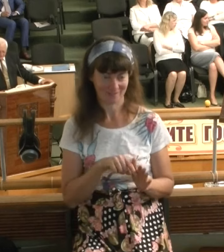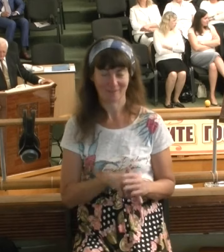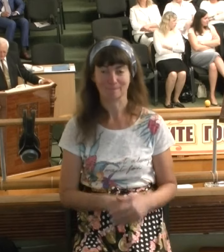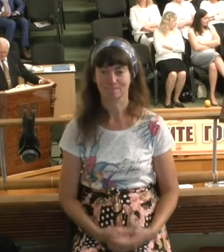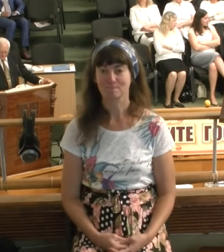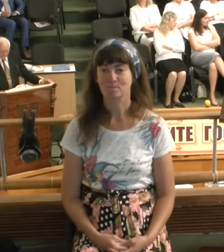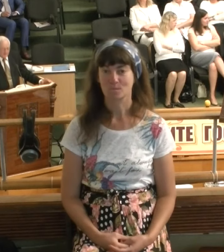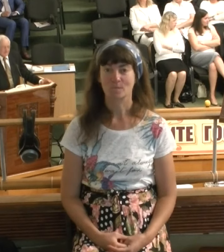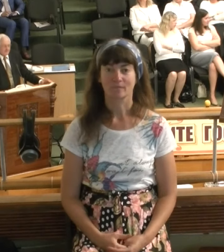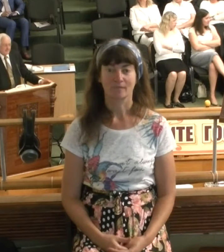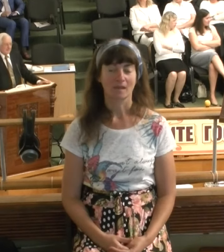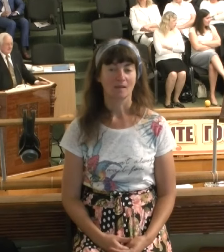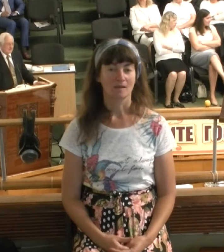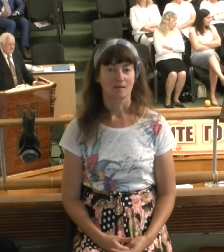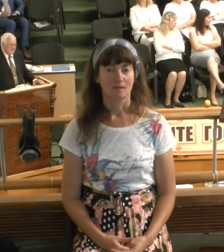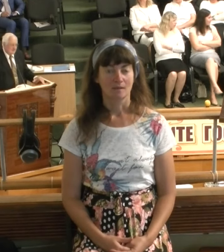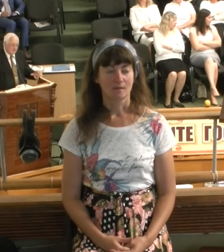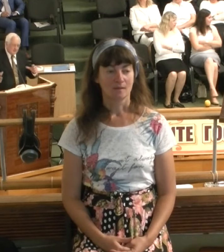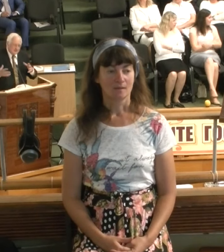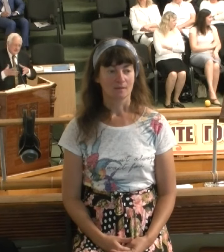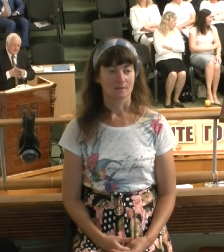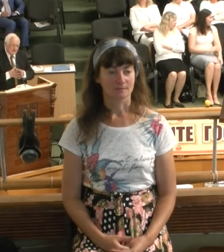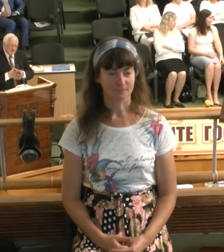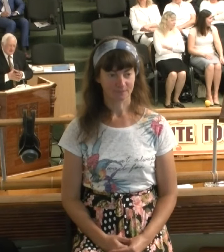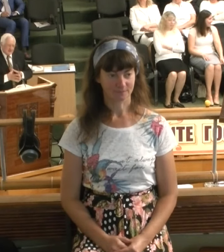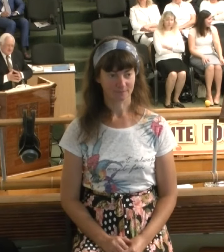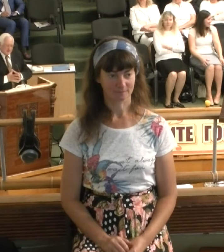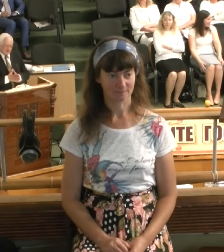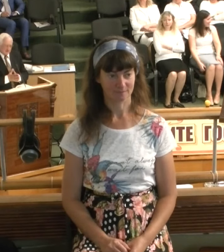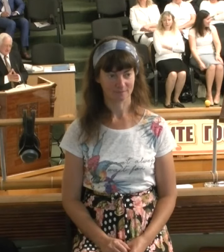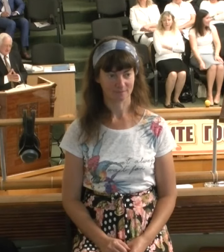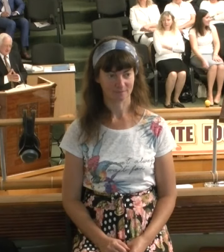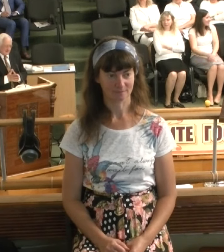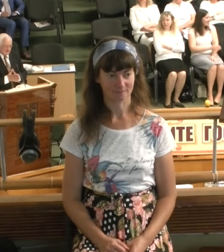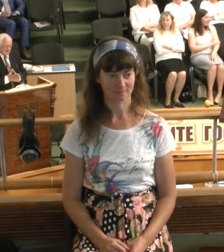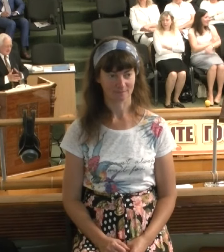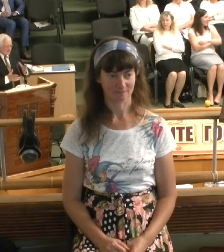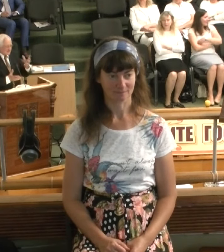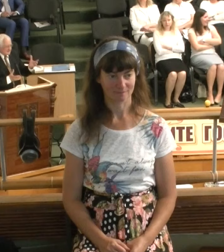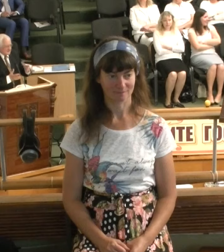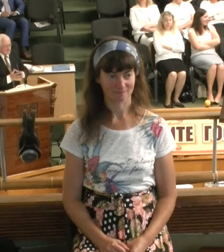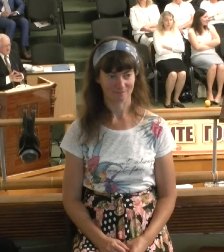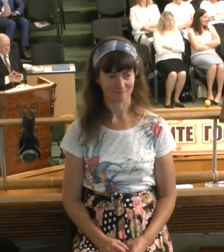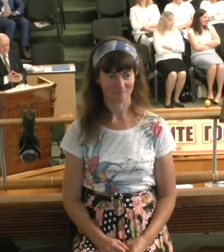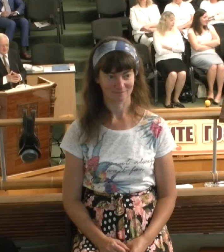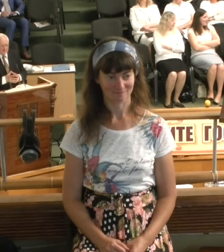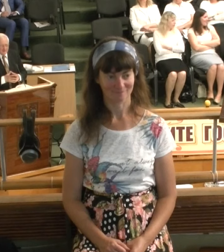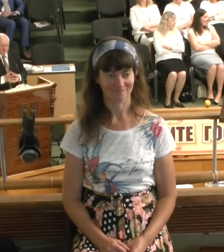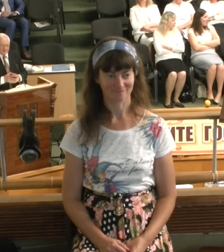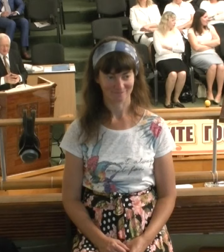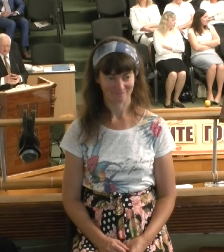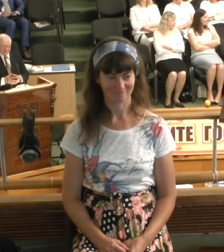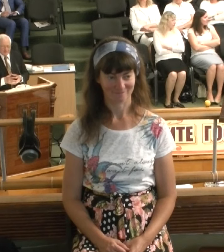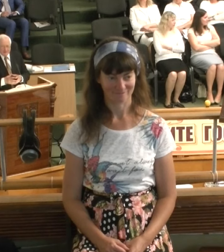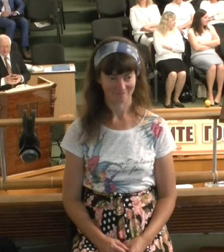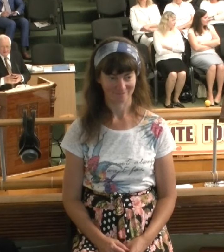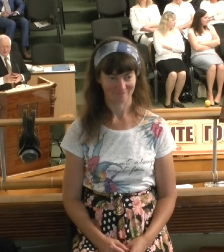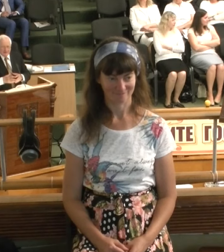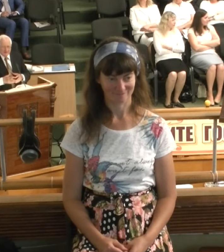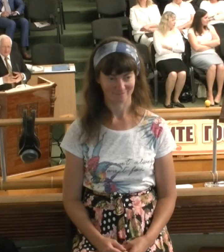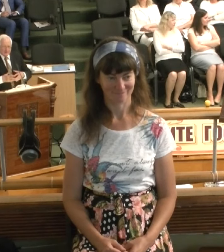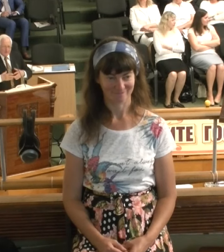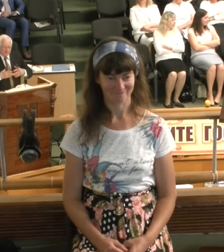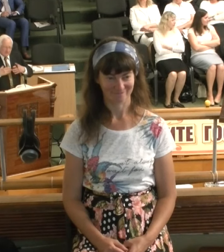но, друзья, дорогие, мы должны это иметь. И тогда церковь будет прекрасна. Не